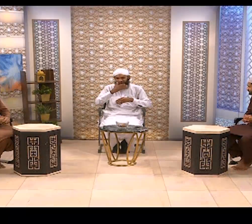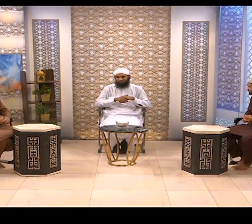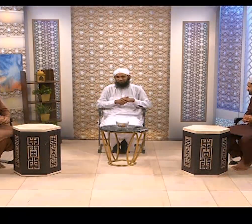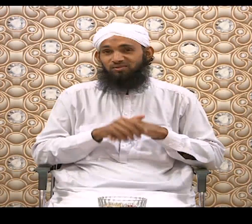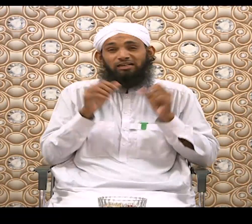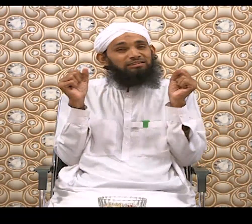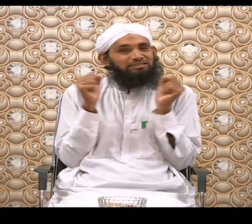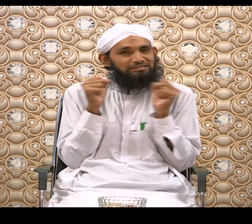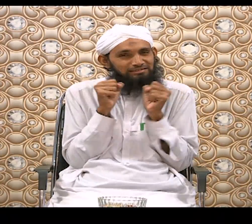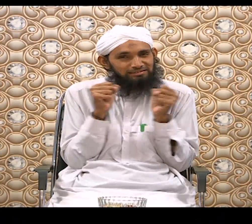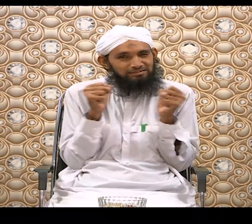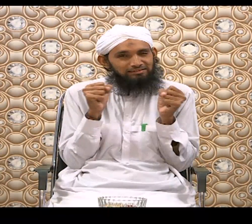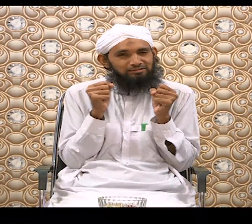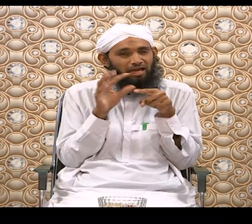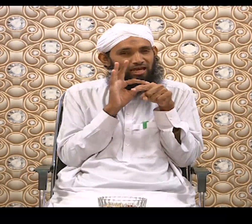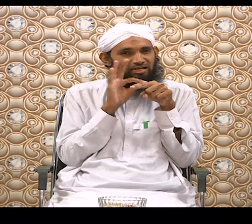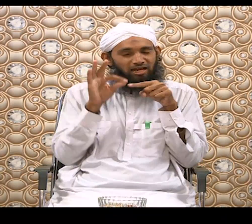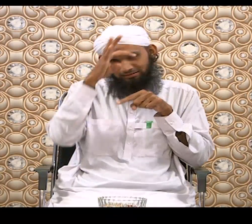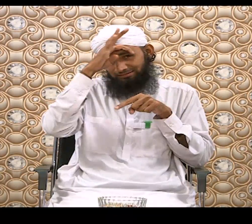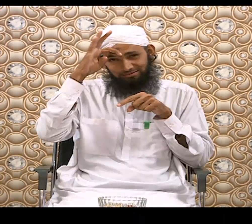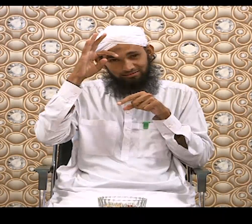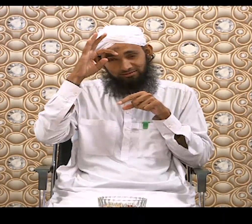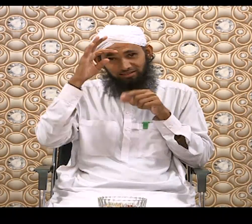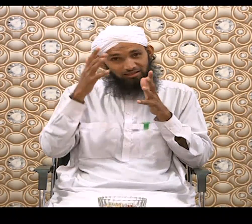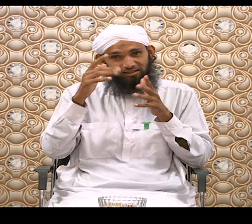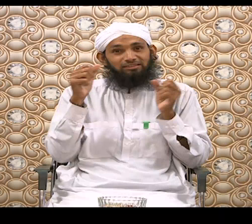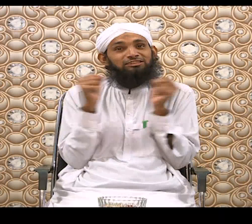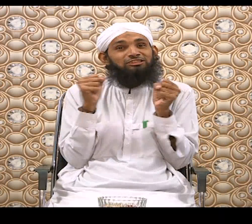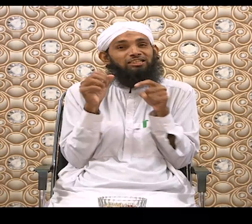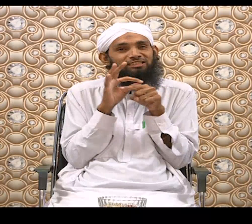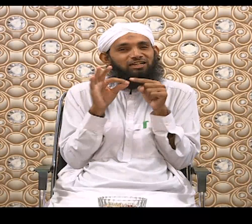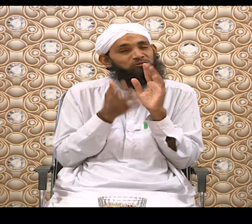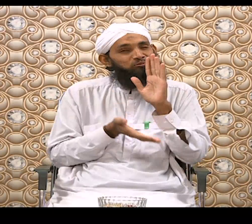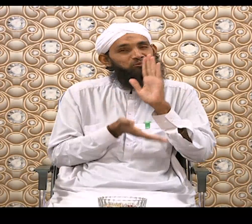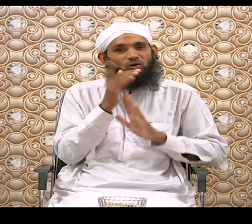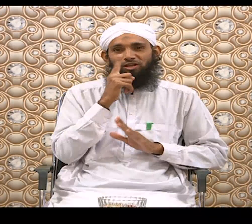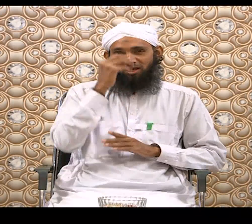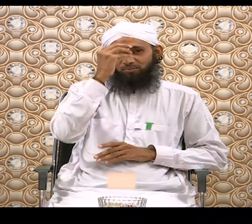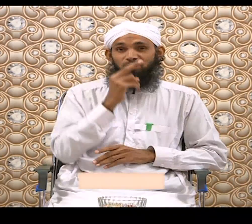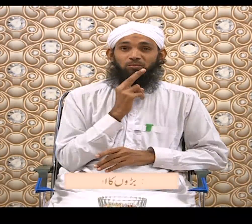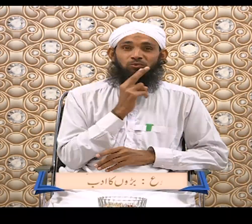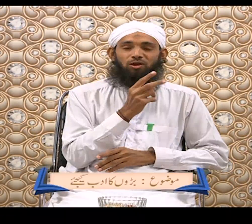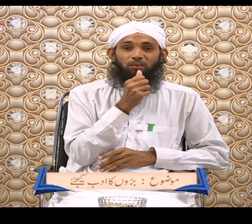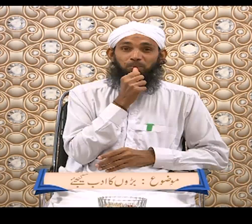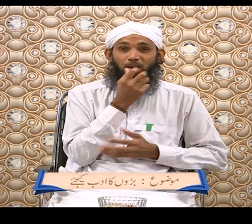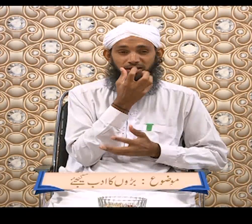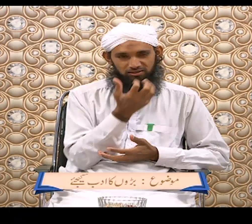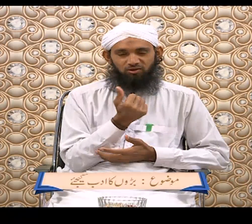سردیوں کی ایک سخت رات میری ماں نے مجھ سے پانی مانگا پانی کا برطن لیے اس انتظار میں